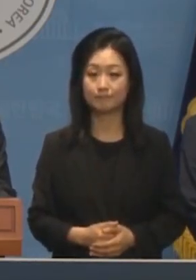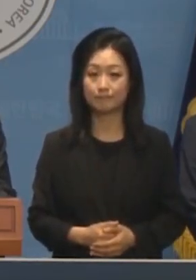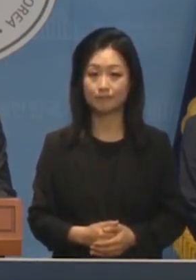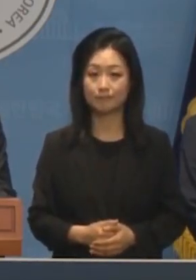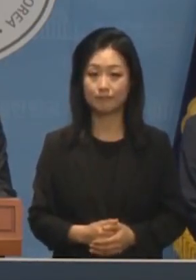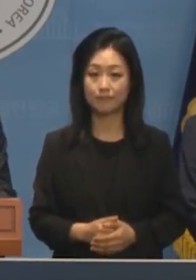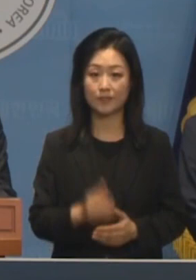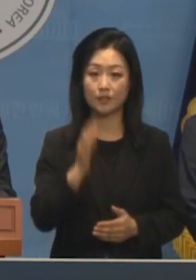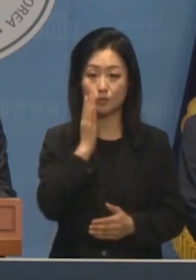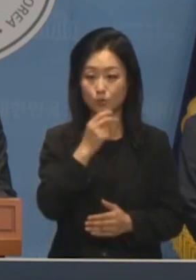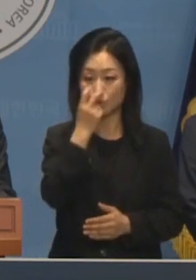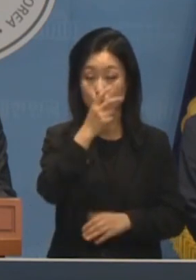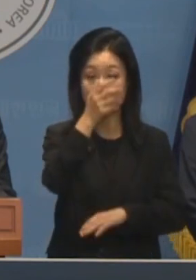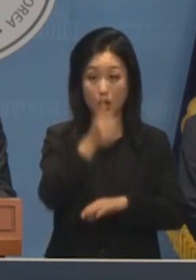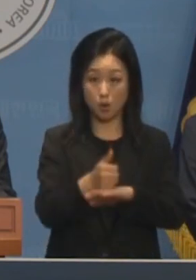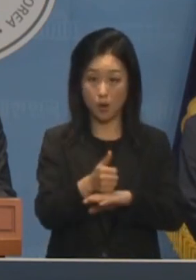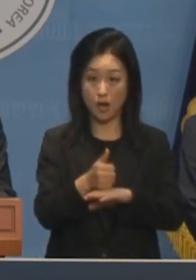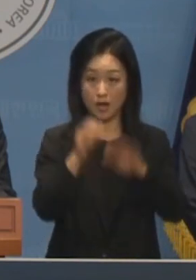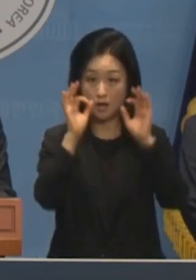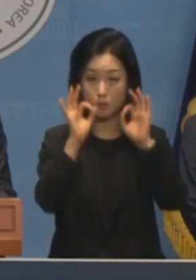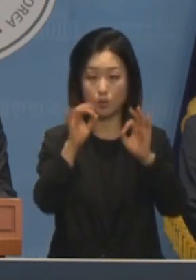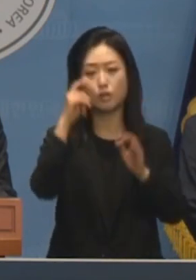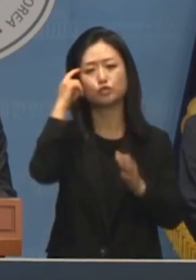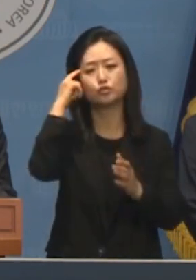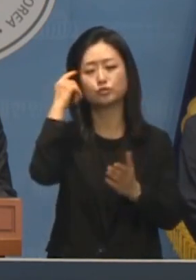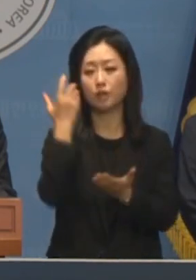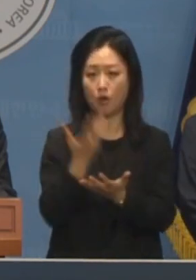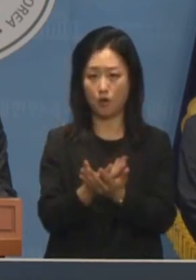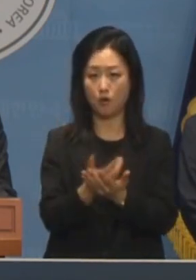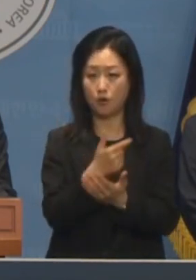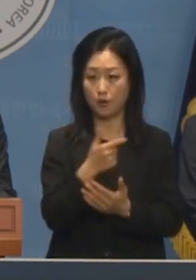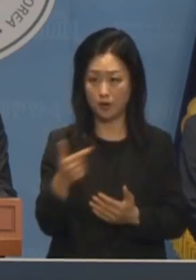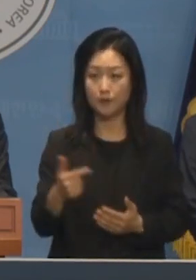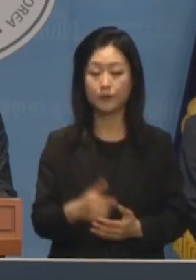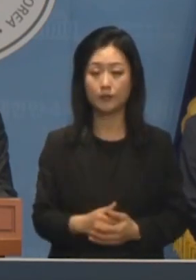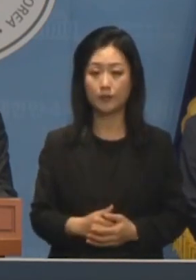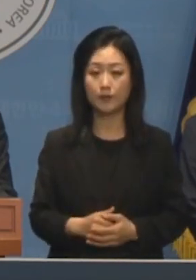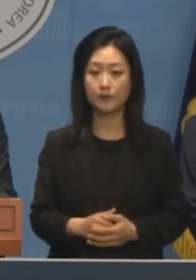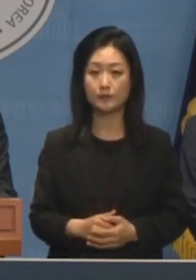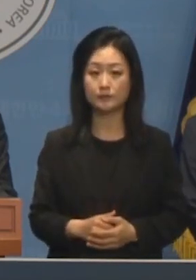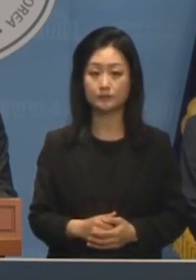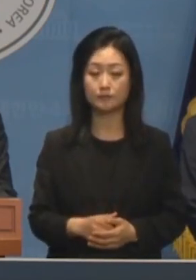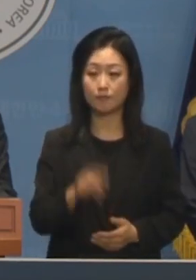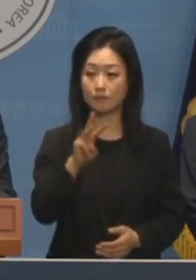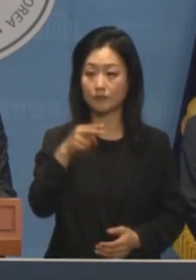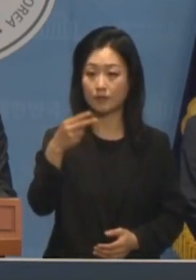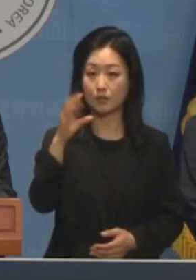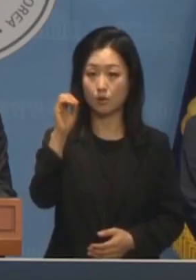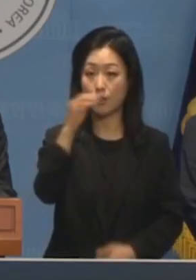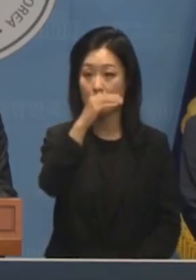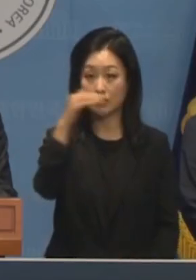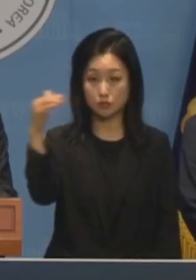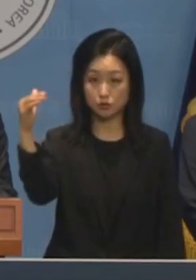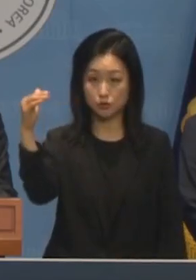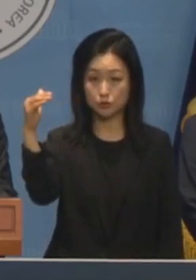금강유역 녹조 조사 결과는 매우 충격적이었습니다. WHO